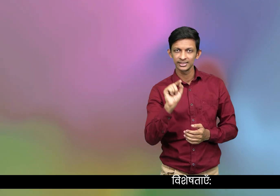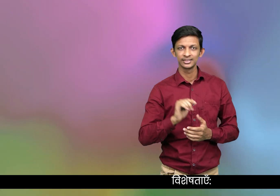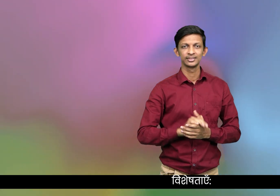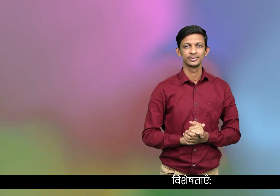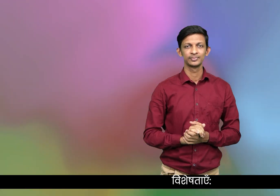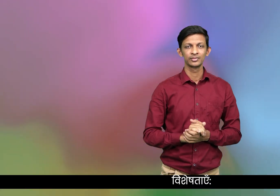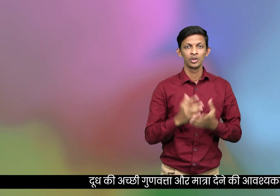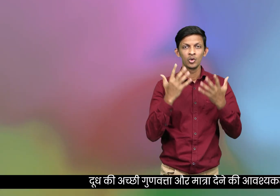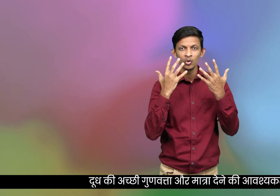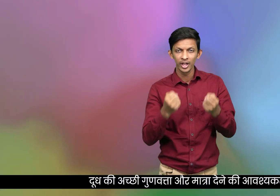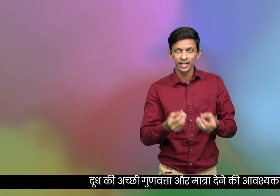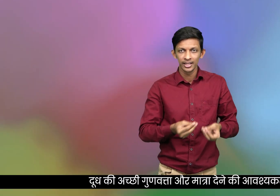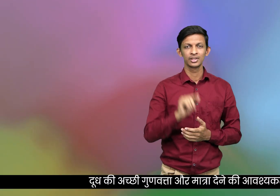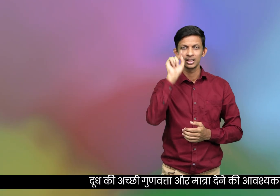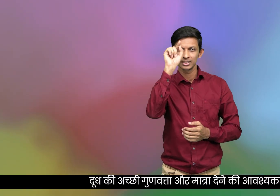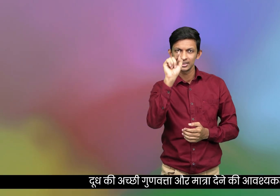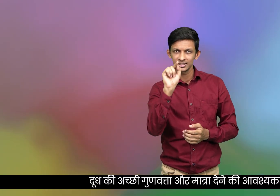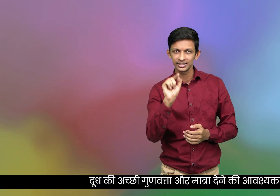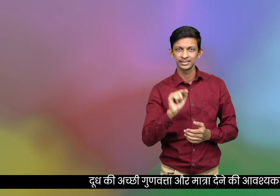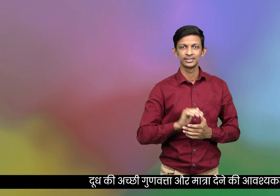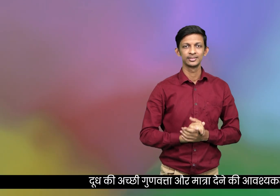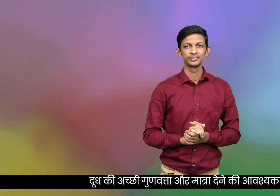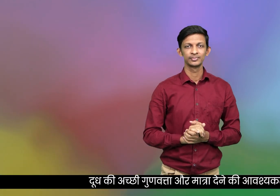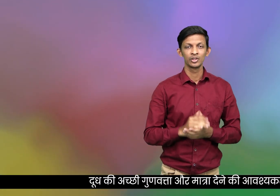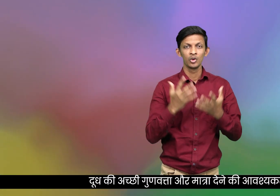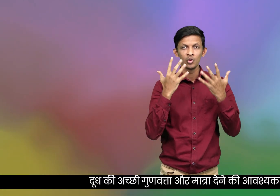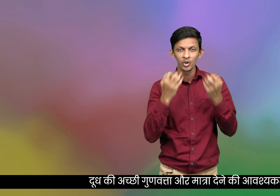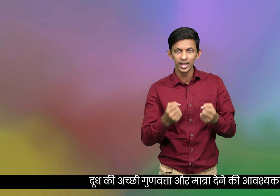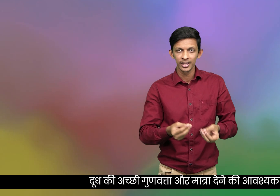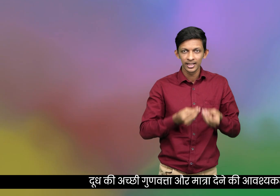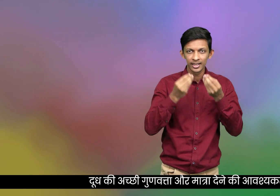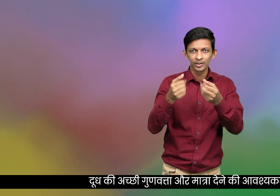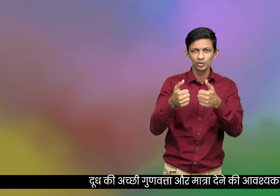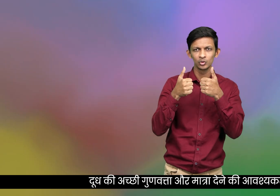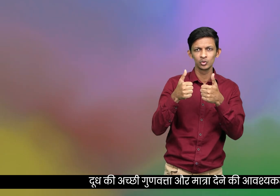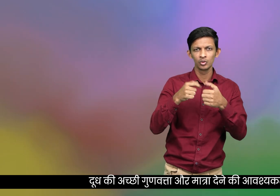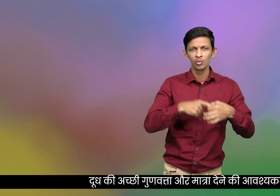विशेषताएं। पहला, दूध की अच्छी गुणवत्ता और मात्रा देने की आवश्यकता।